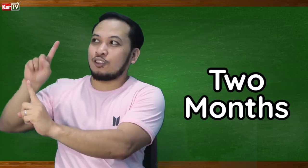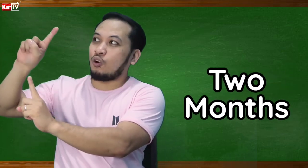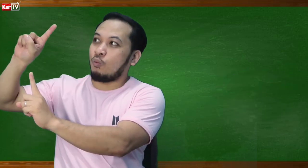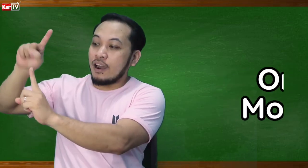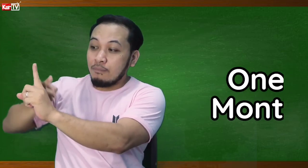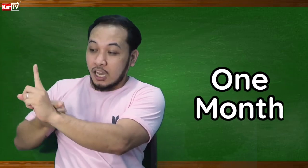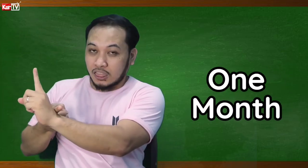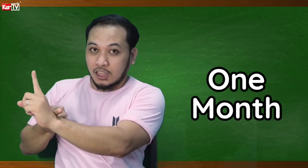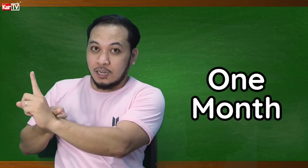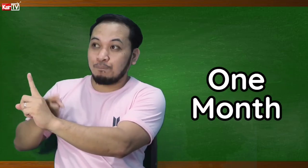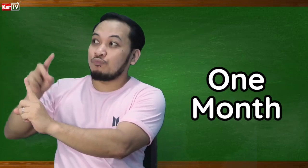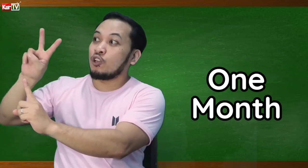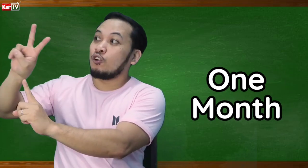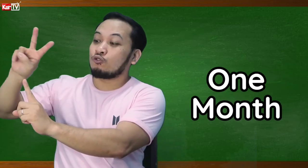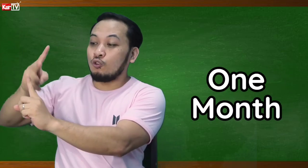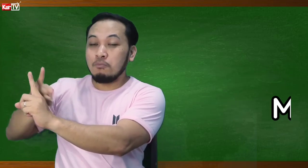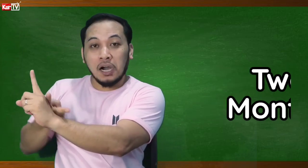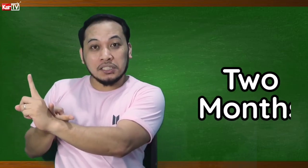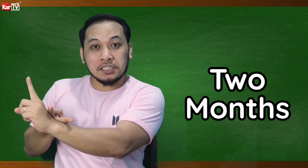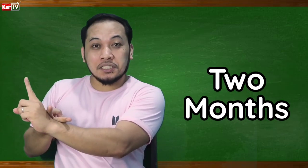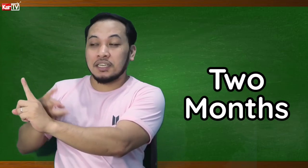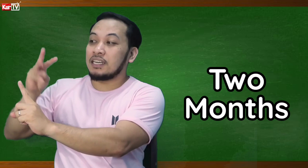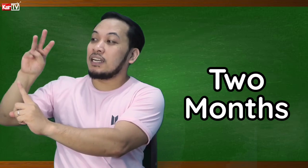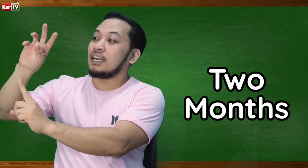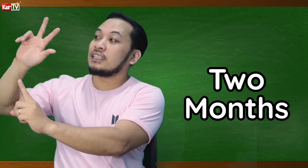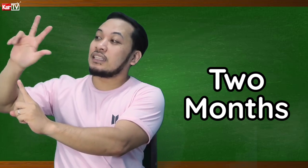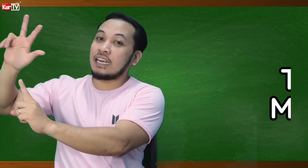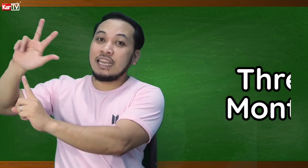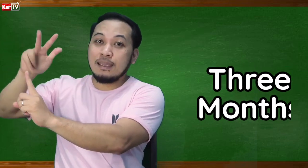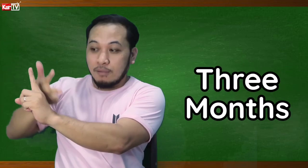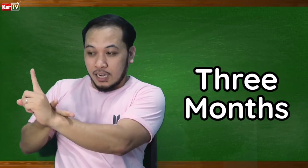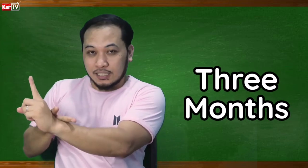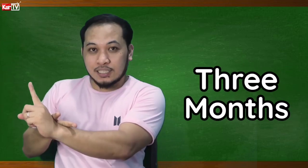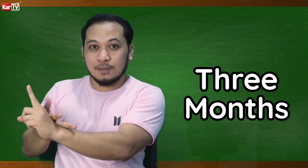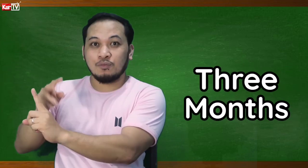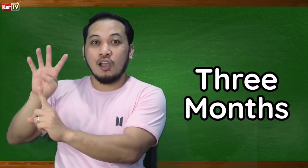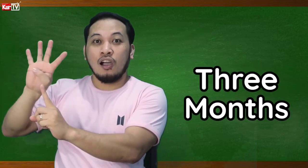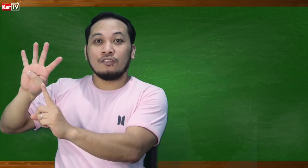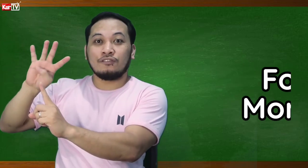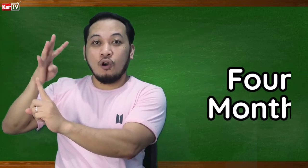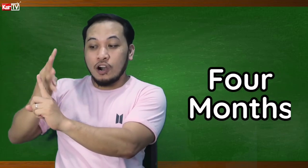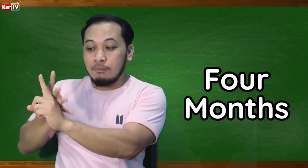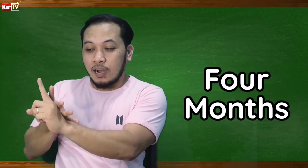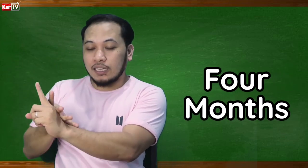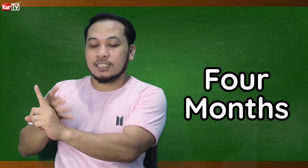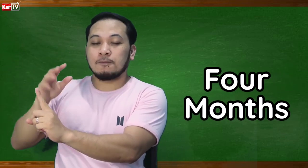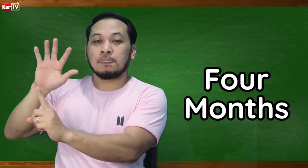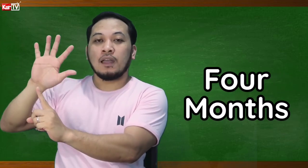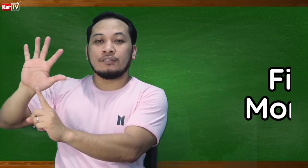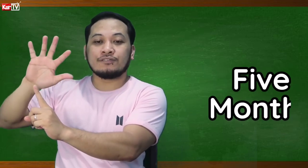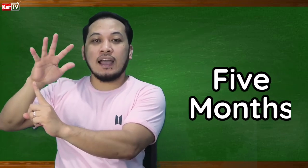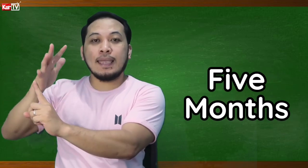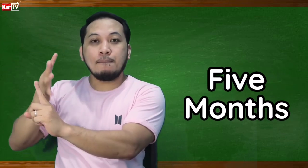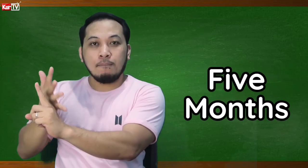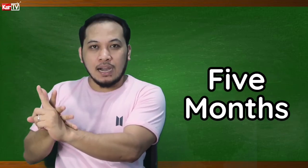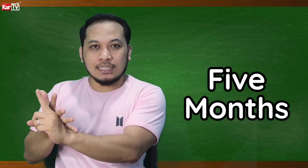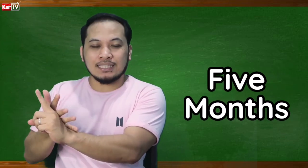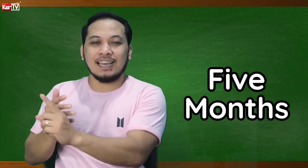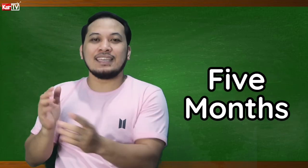ito, 1 month. 2 months, 3 months, 4 months, 5 months.